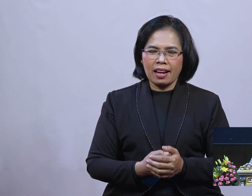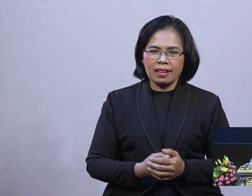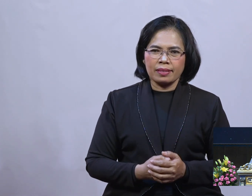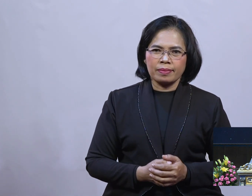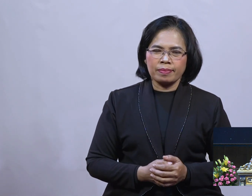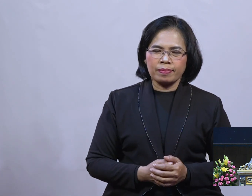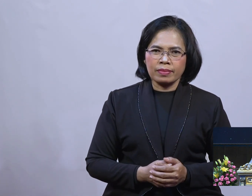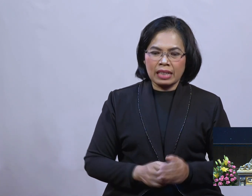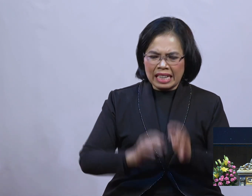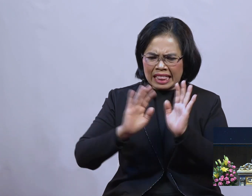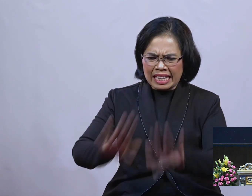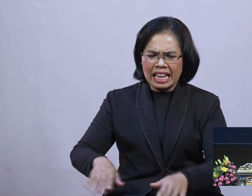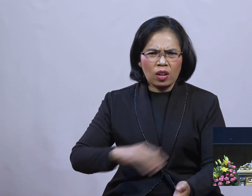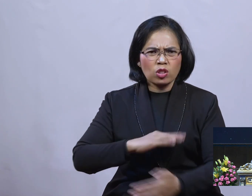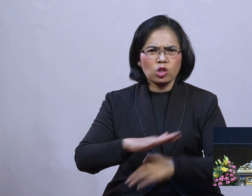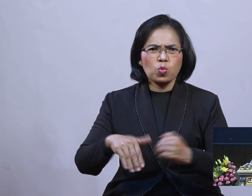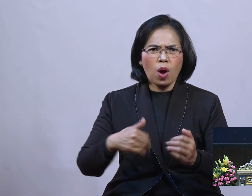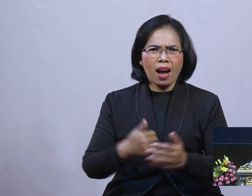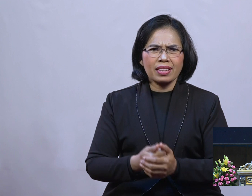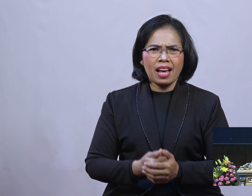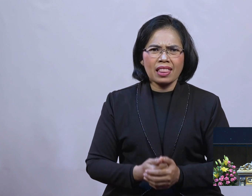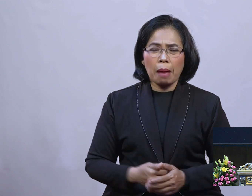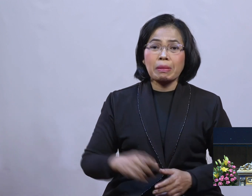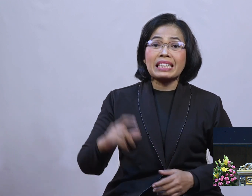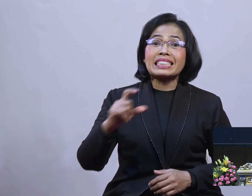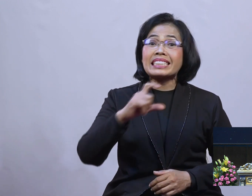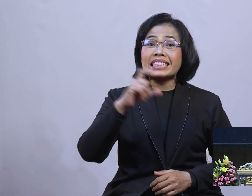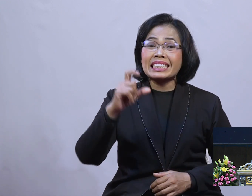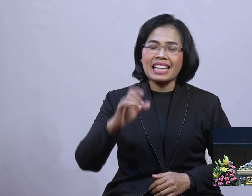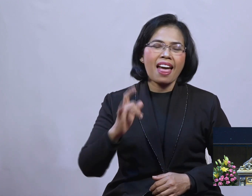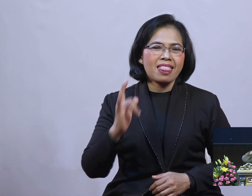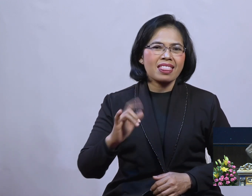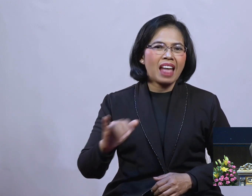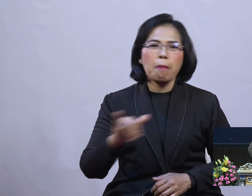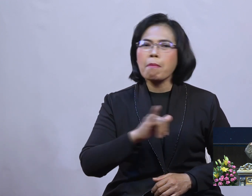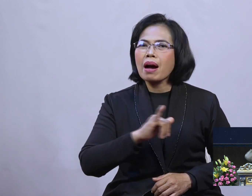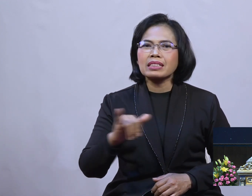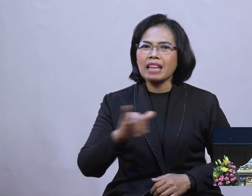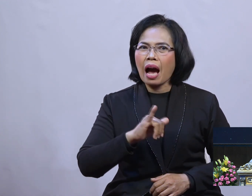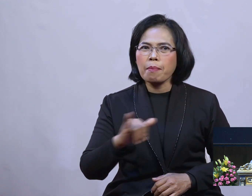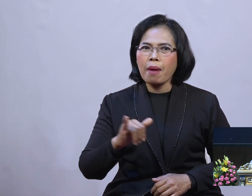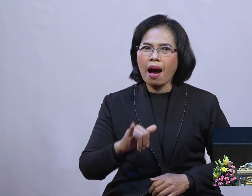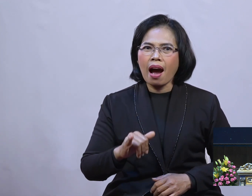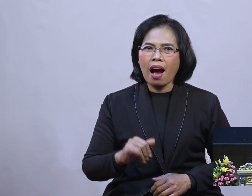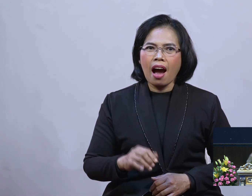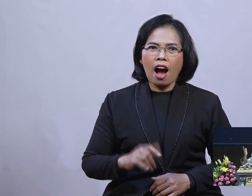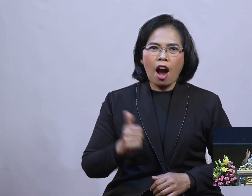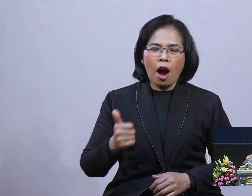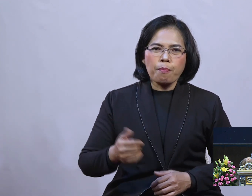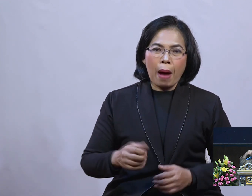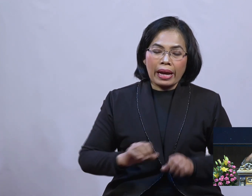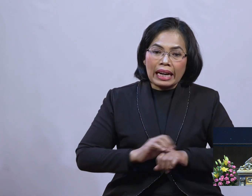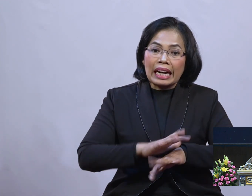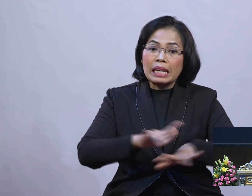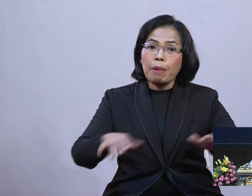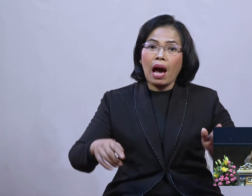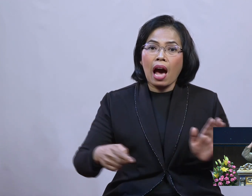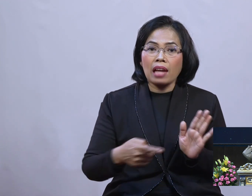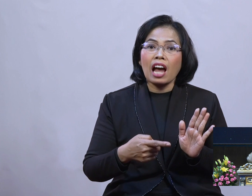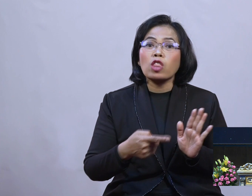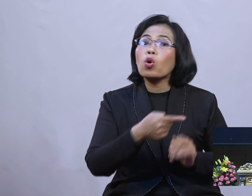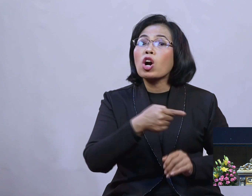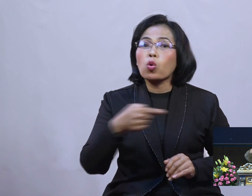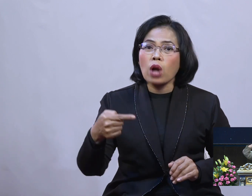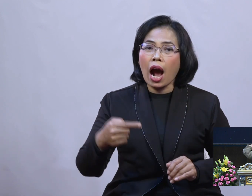ditinggalkan oleh semuanya tapi sore dengan sentuhan cirinya tetap sama dalam kelebihan kekurangan dalam kelimpahan dalam